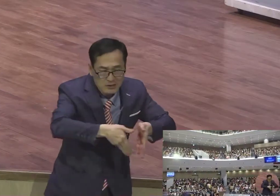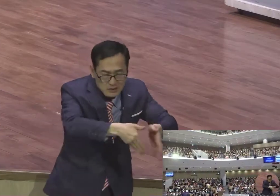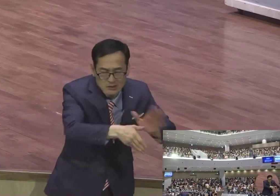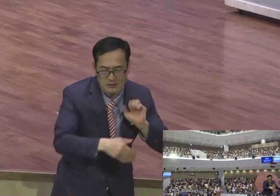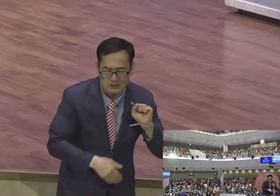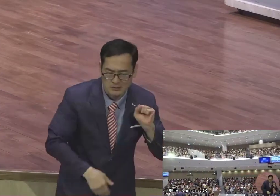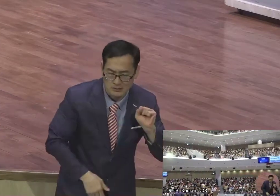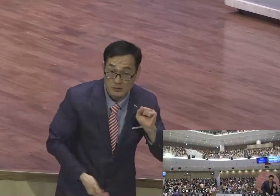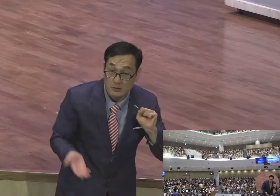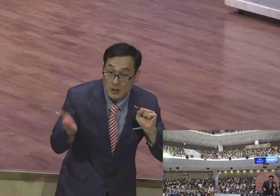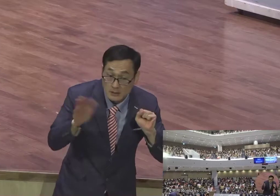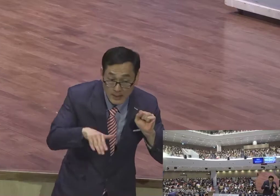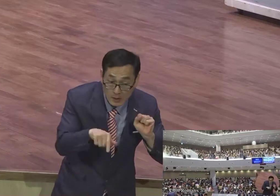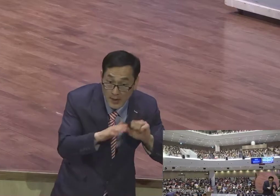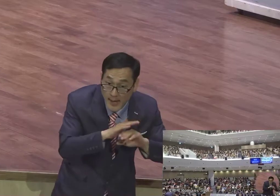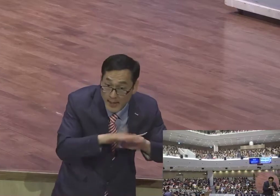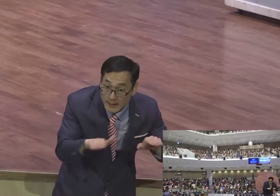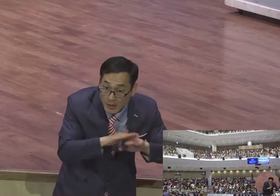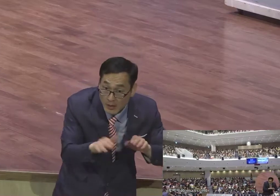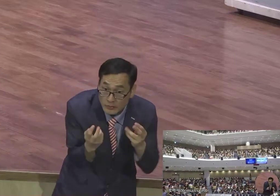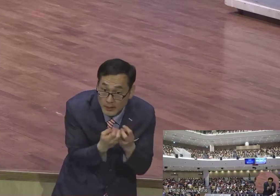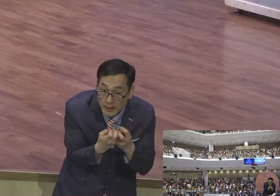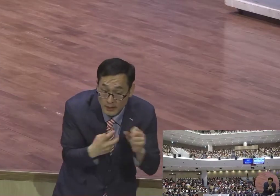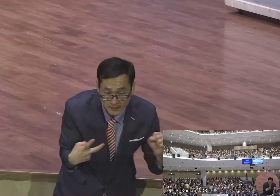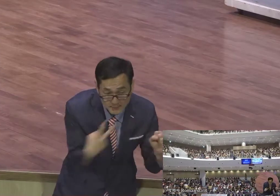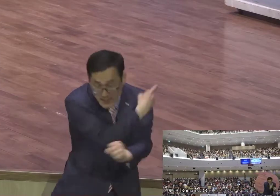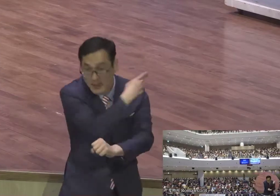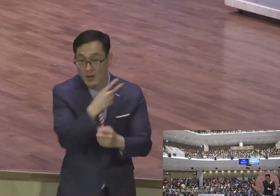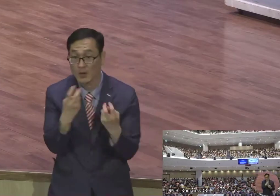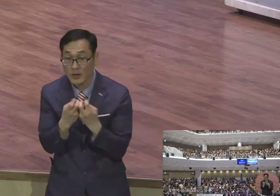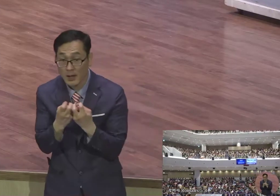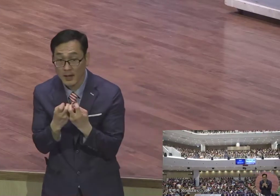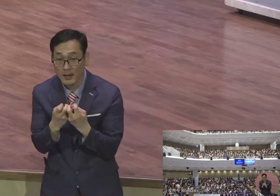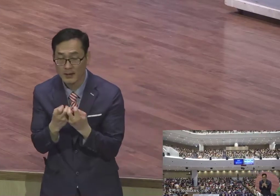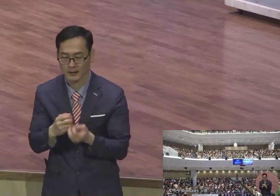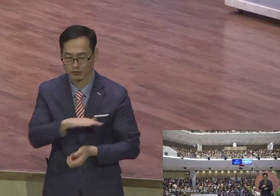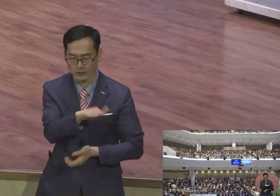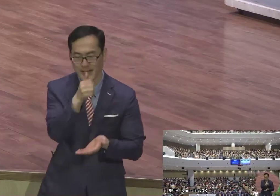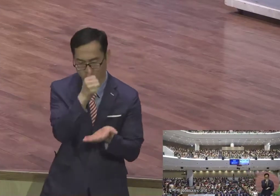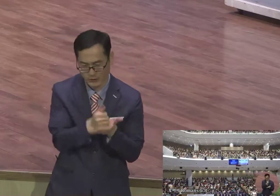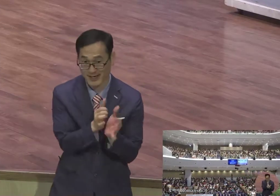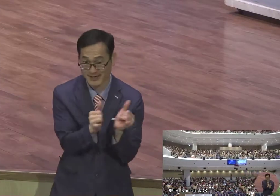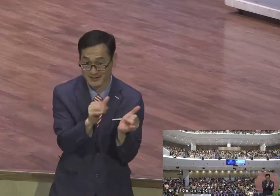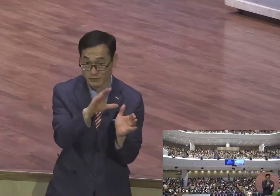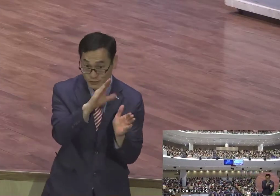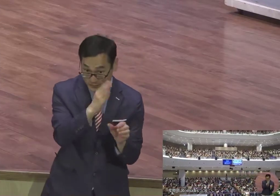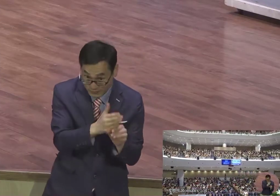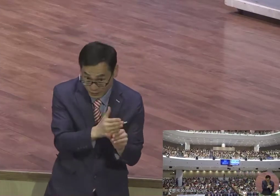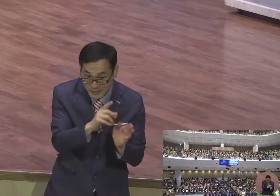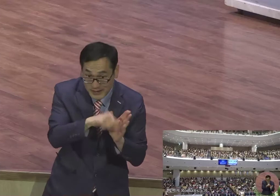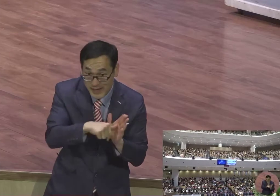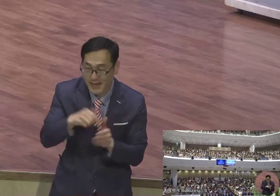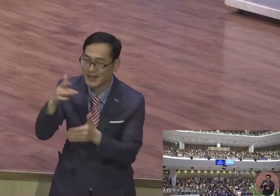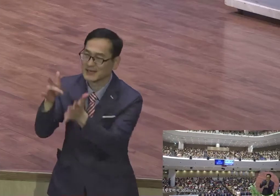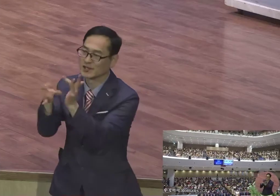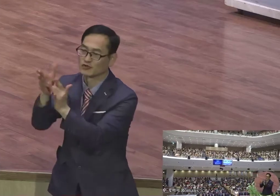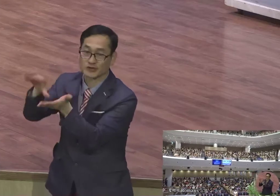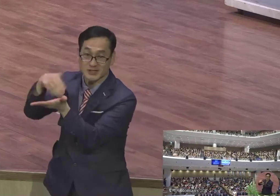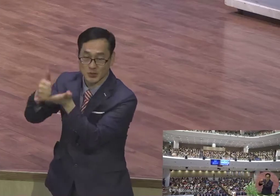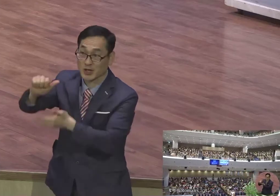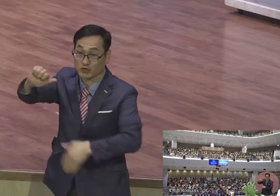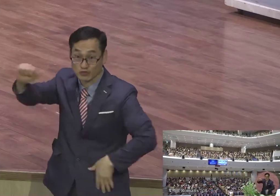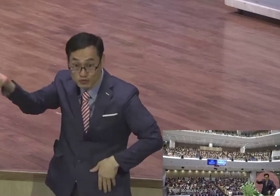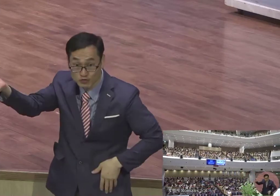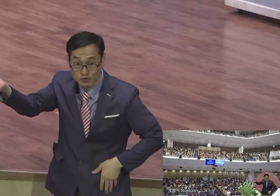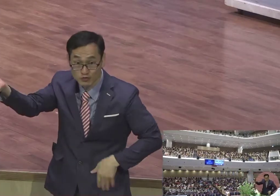우리가 아직 죄인되었을 때에 그리스도께서 우리를 위하여 죽으심으로 하나님께서 우리에